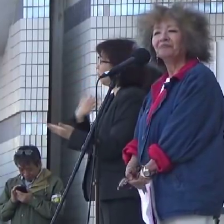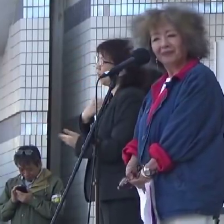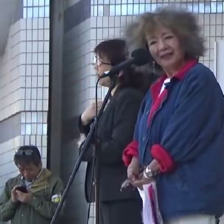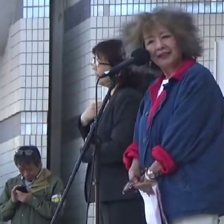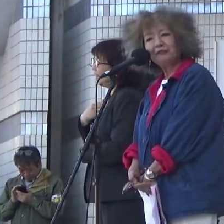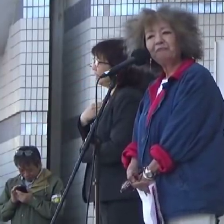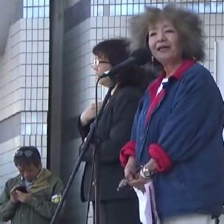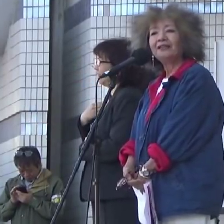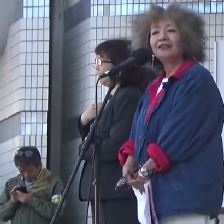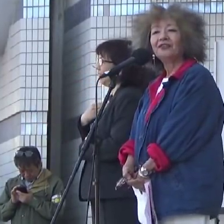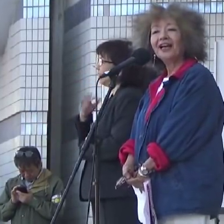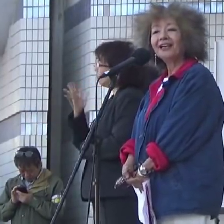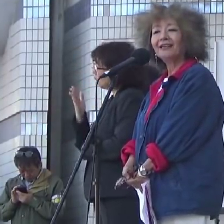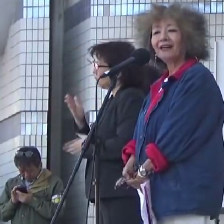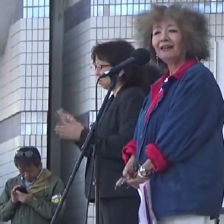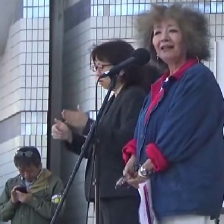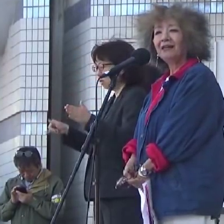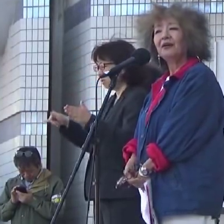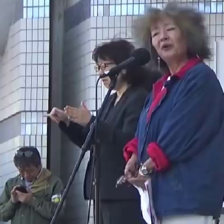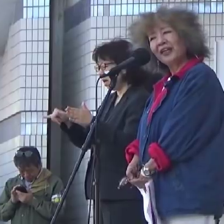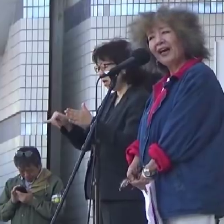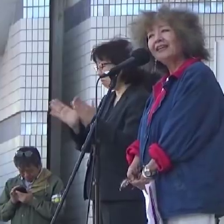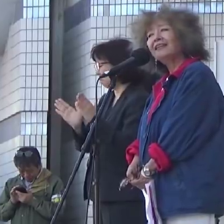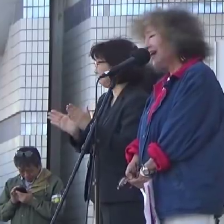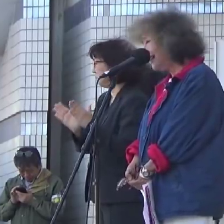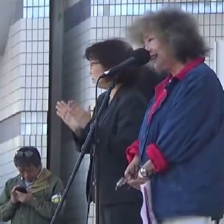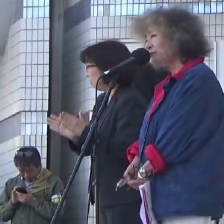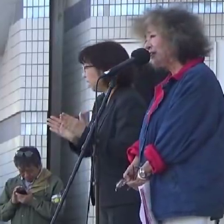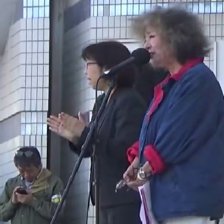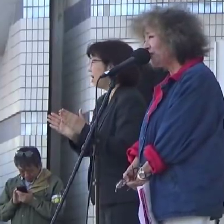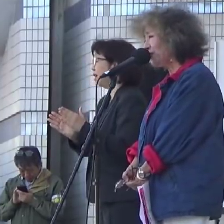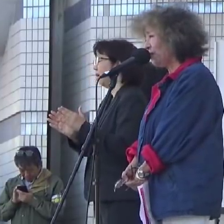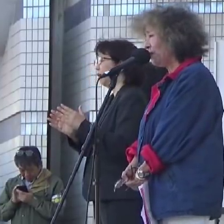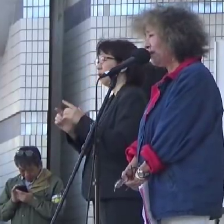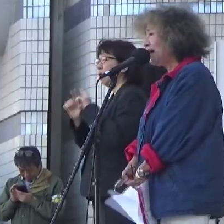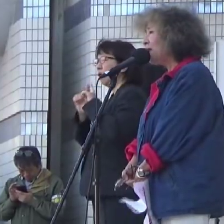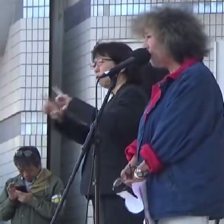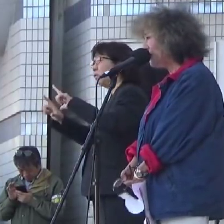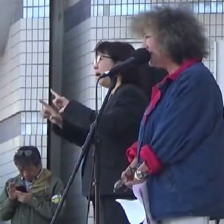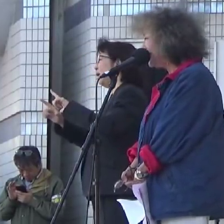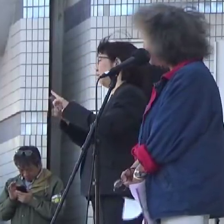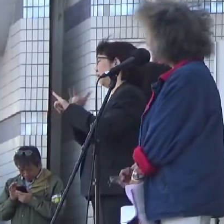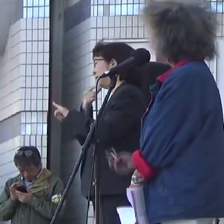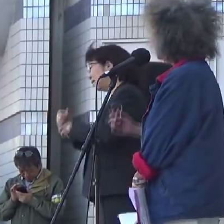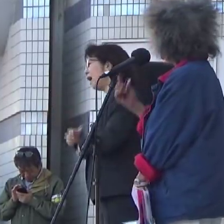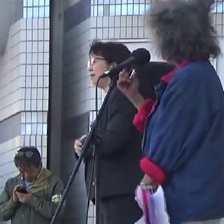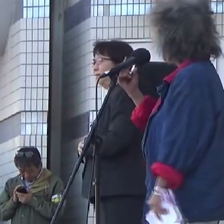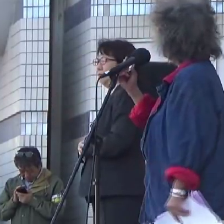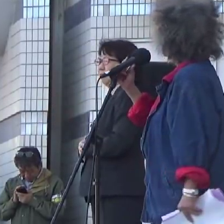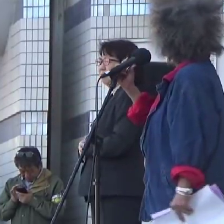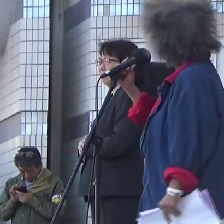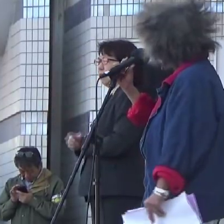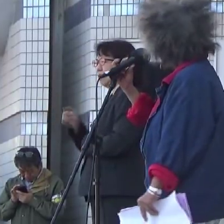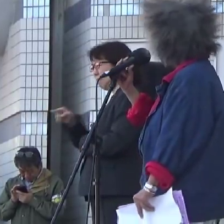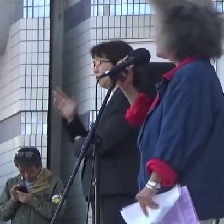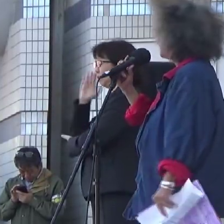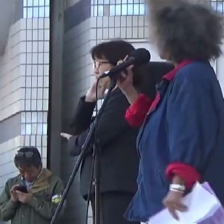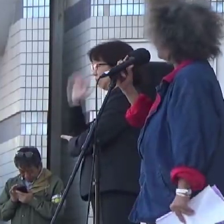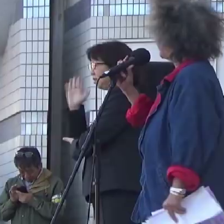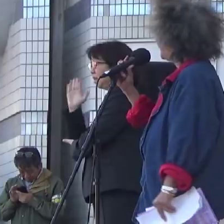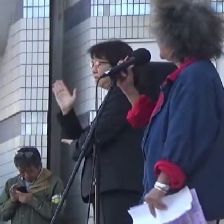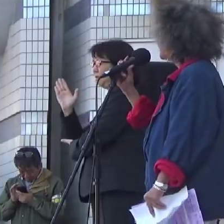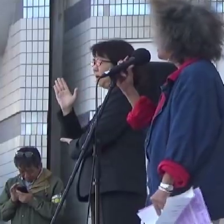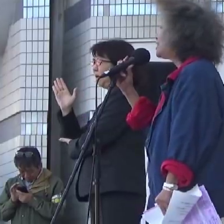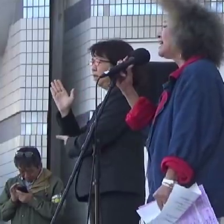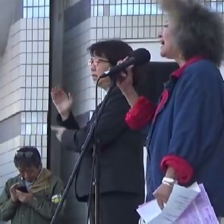後の数ページの中で答え出しましょうよ。こんな政治は絶対